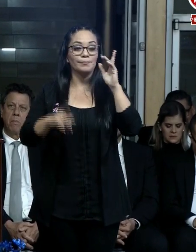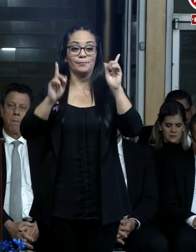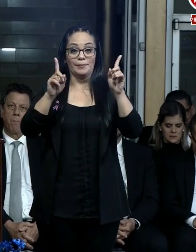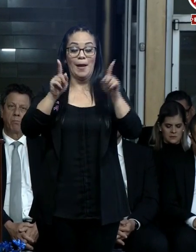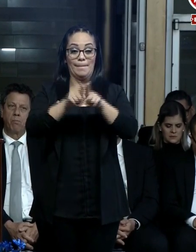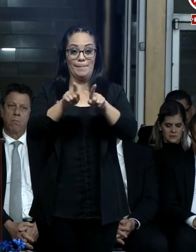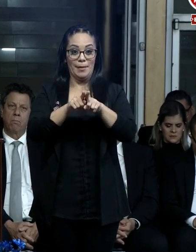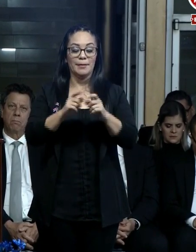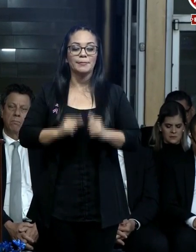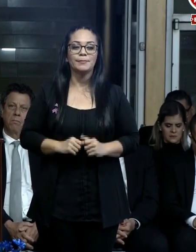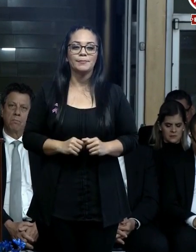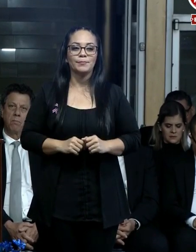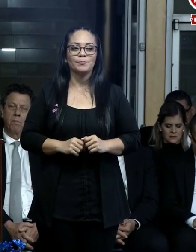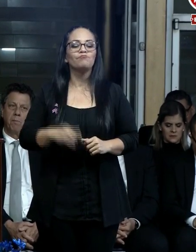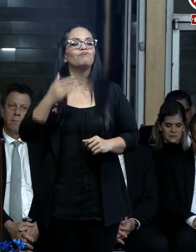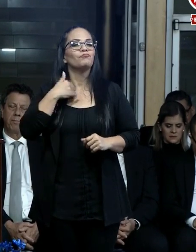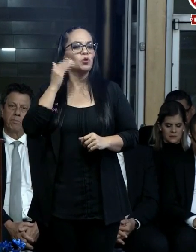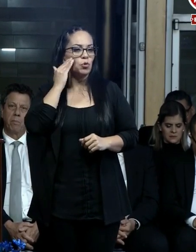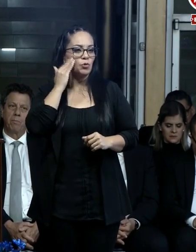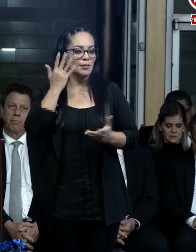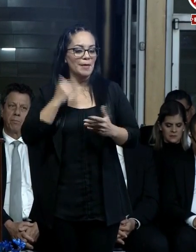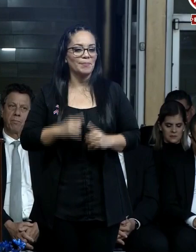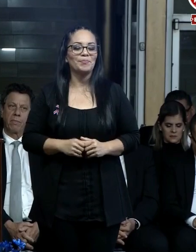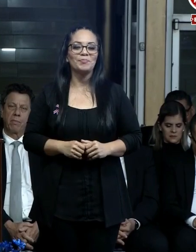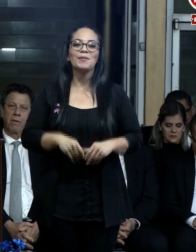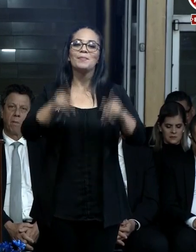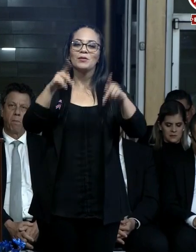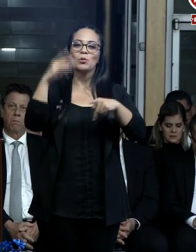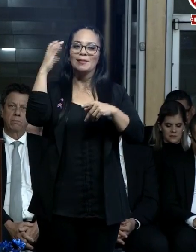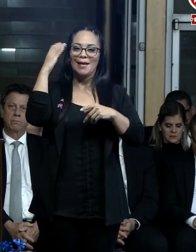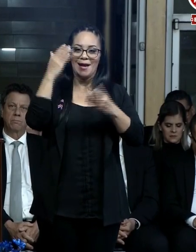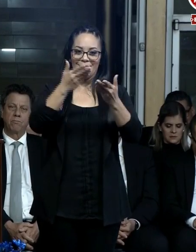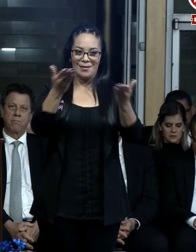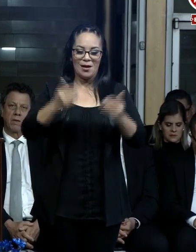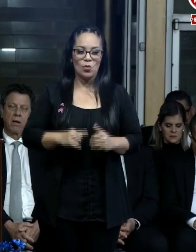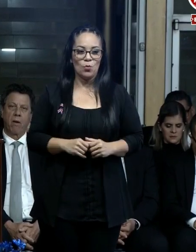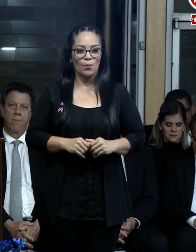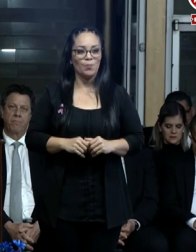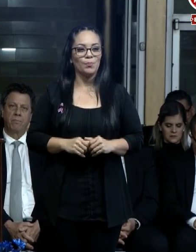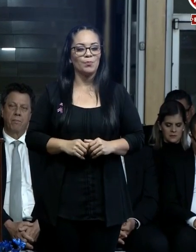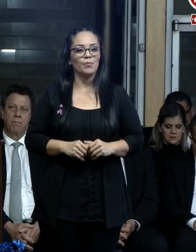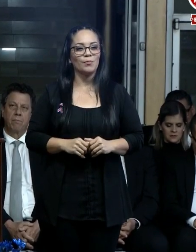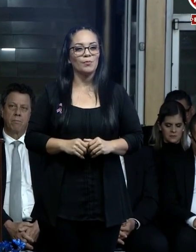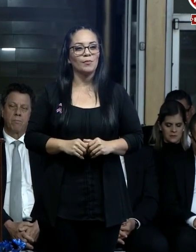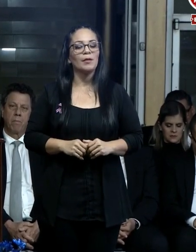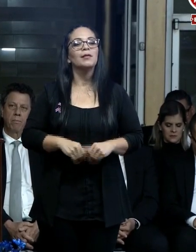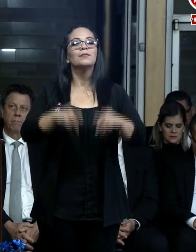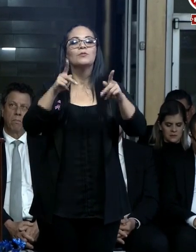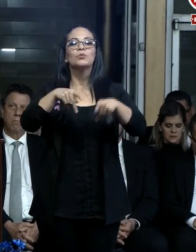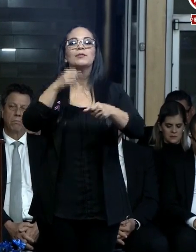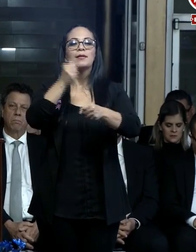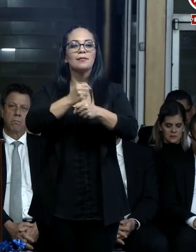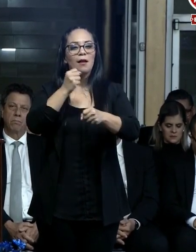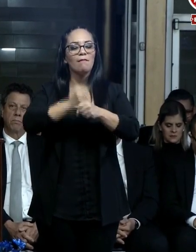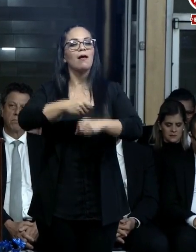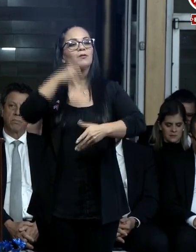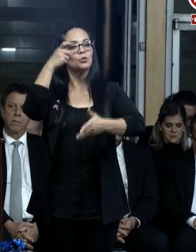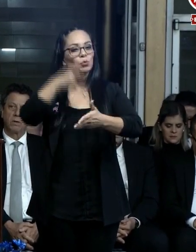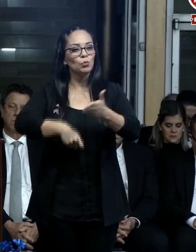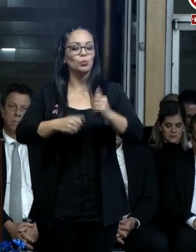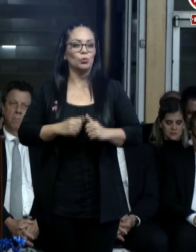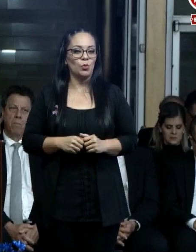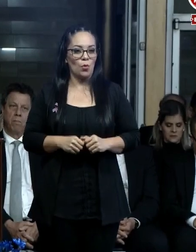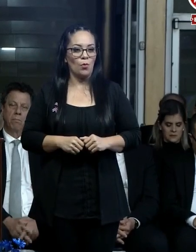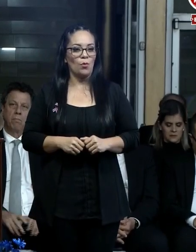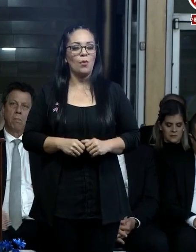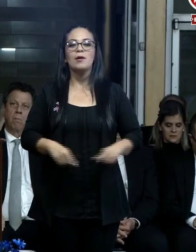También yo sé que los cartagos y los que trabajan duro y que